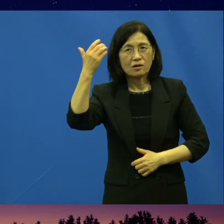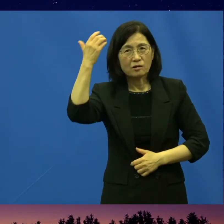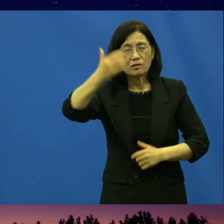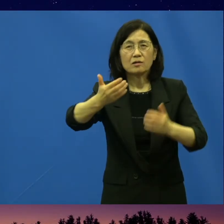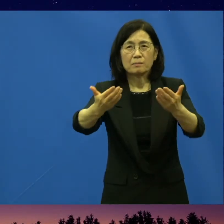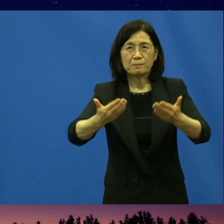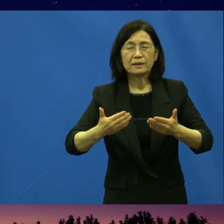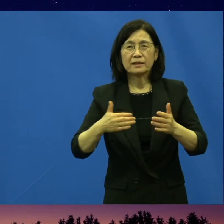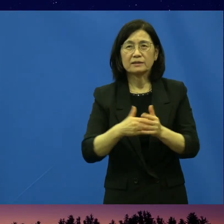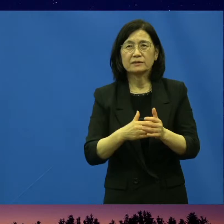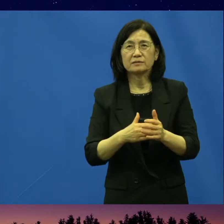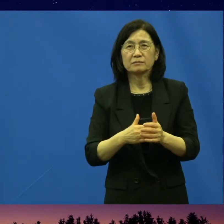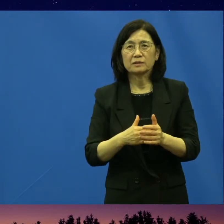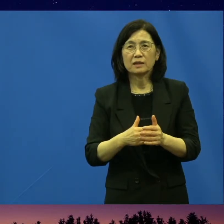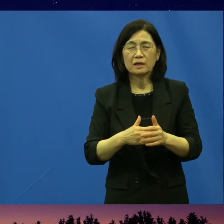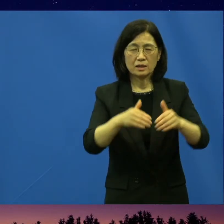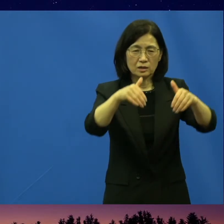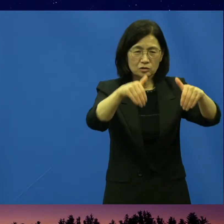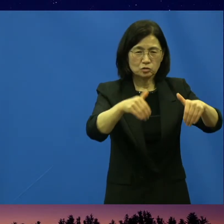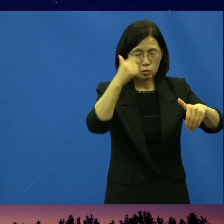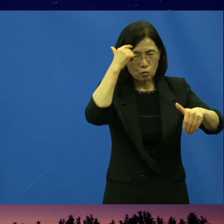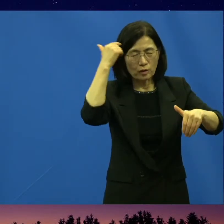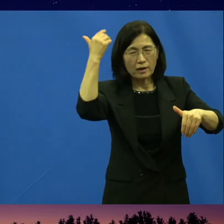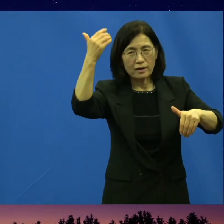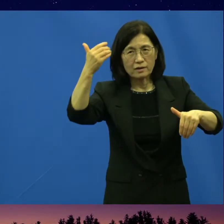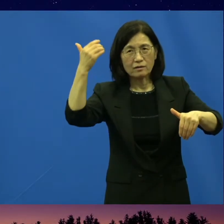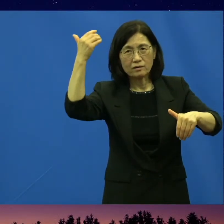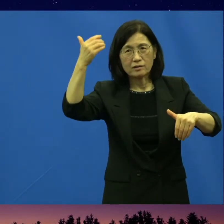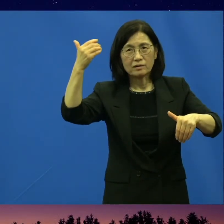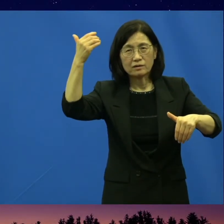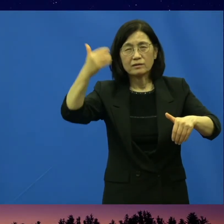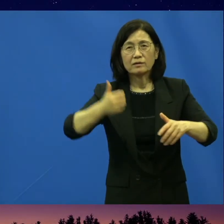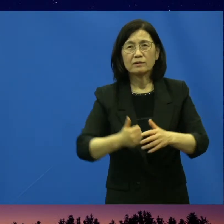보세요. 종의 영, 무수하는 종의 영이라는 거죠.